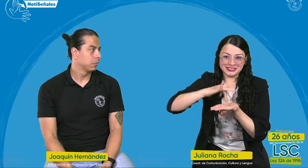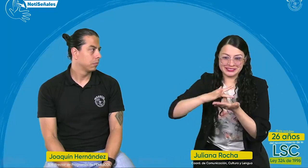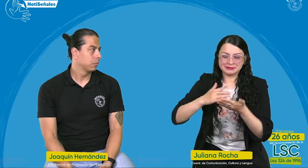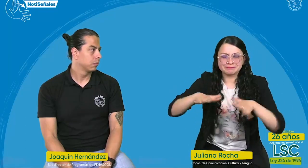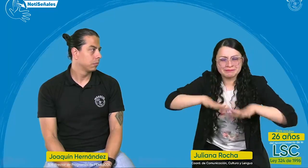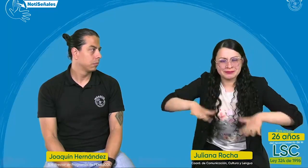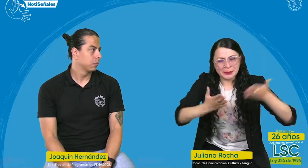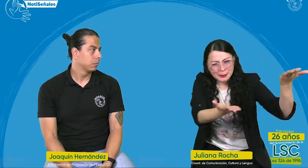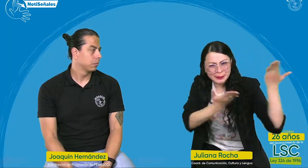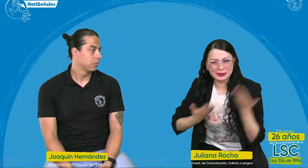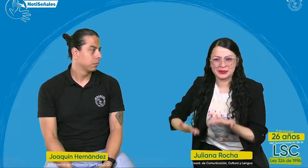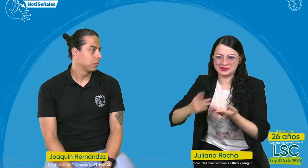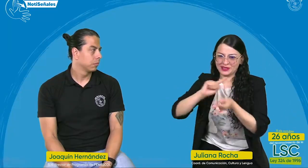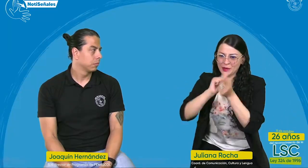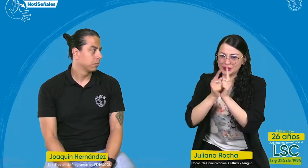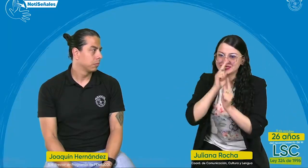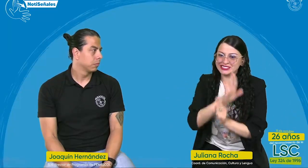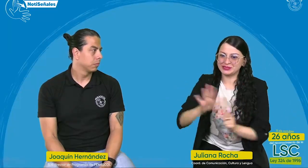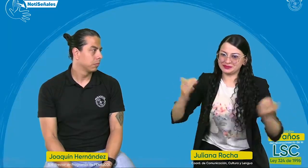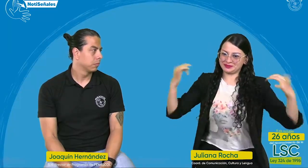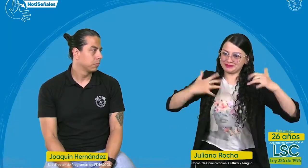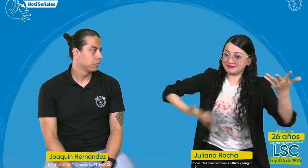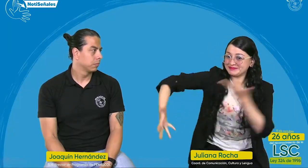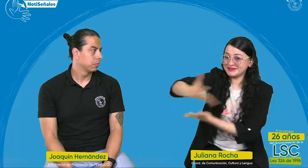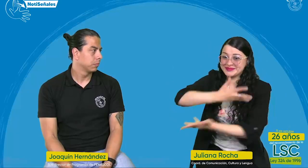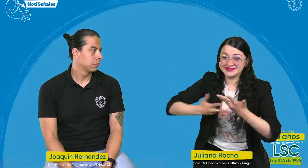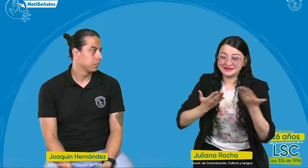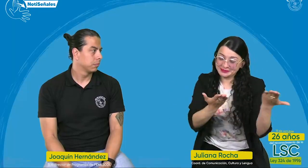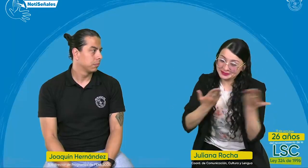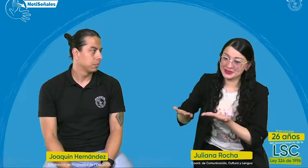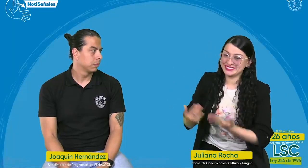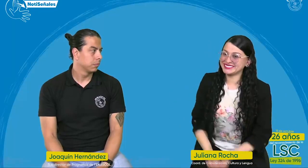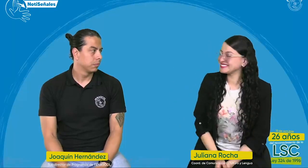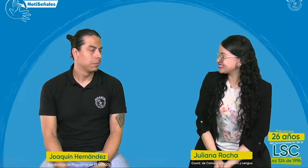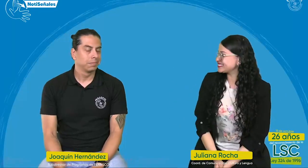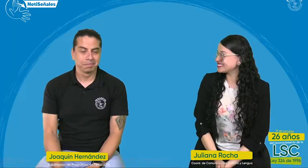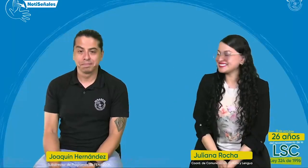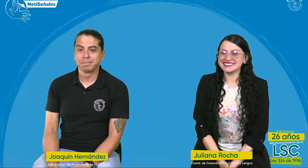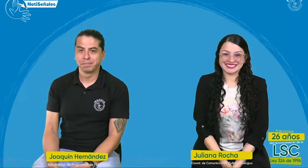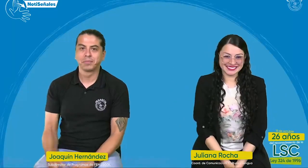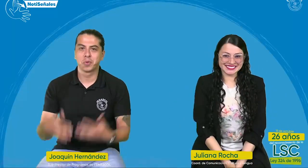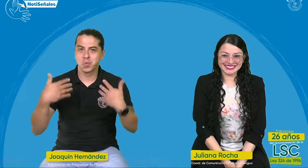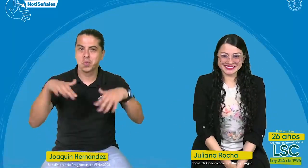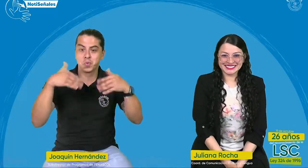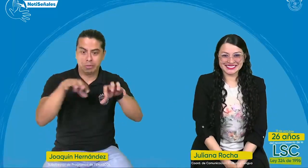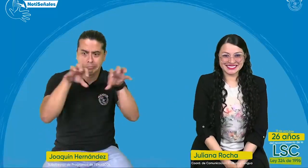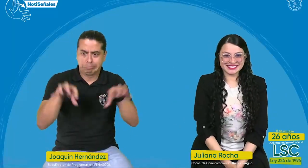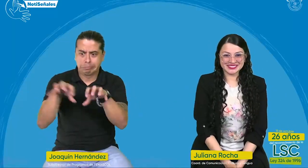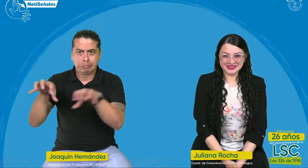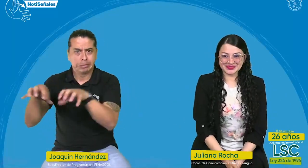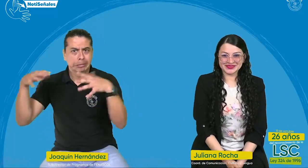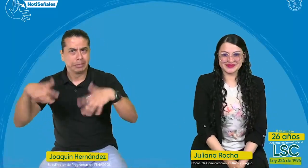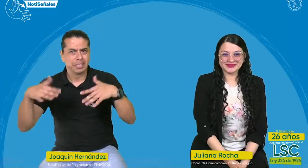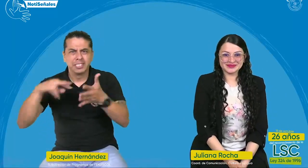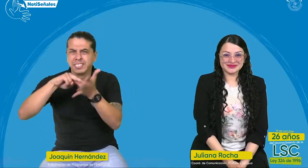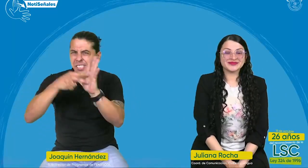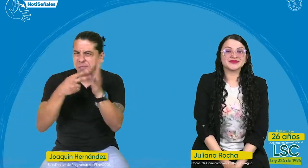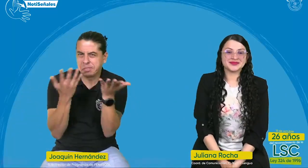análisis y recibirán un correo a las personas seleccionadas para poder participar en este encuentro nacional Wow Qué cantidad de